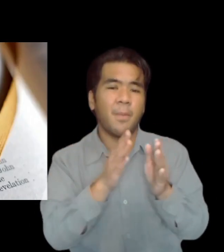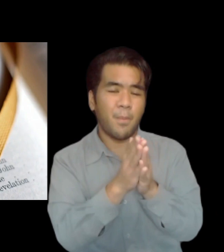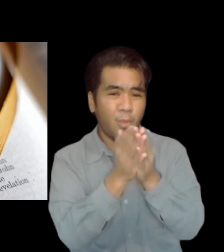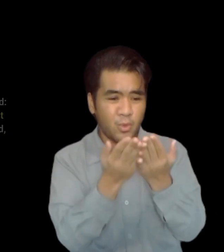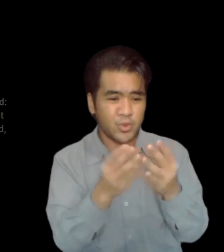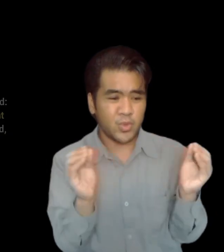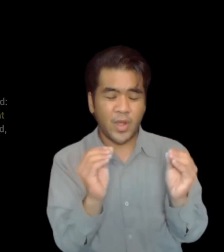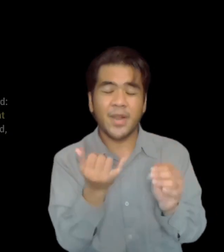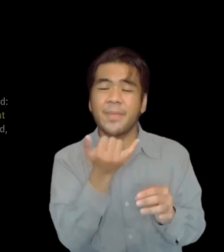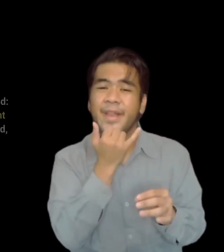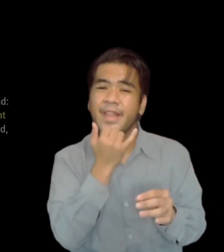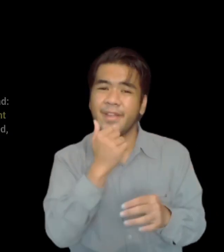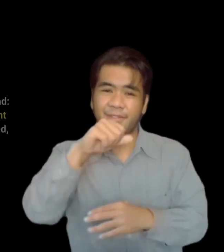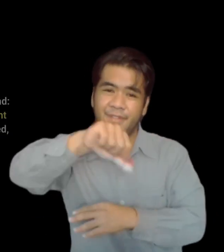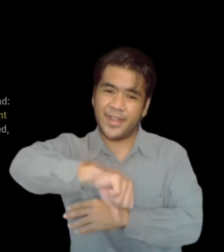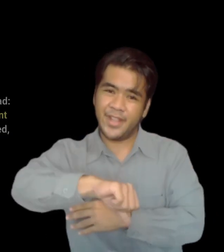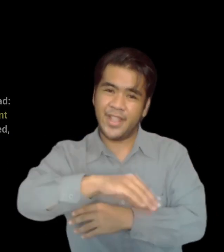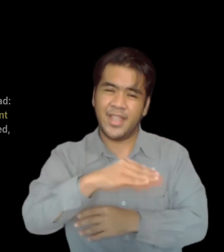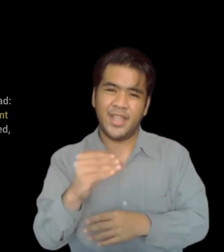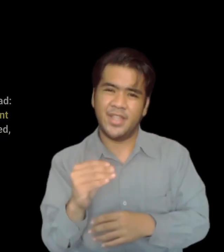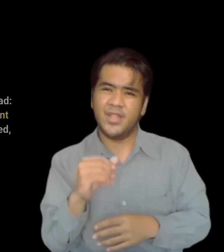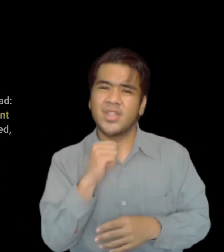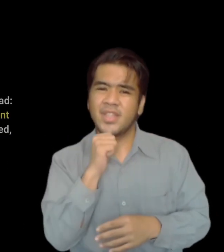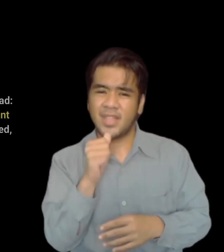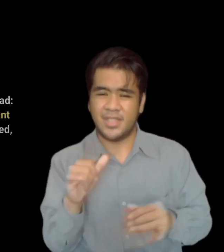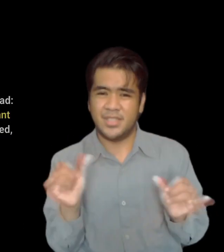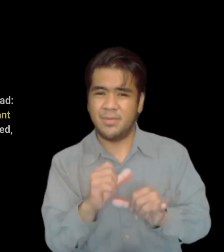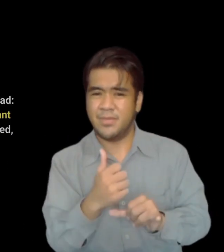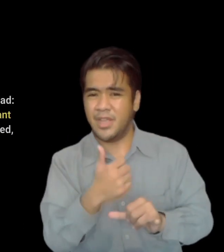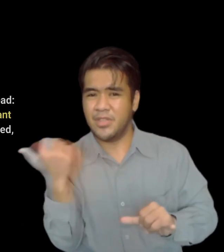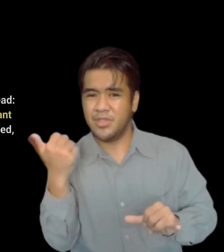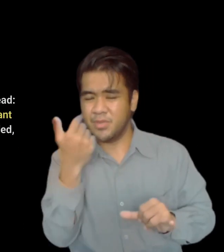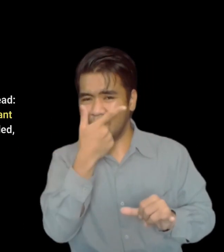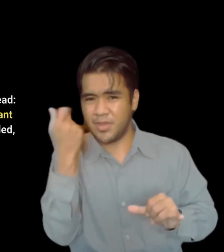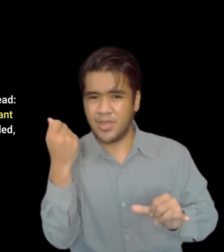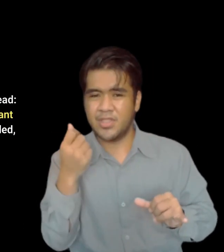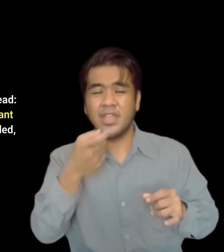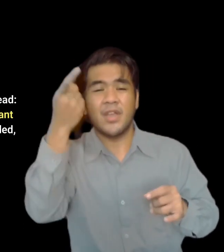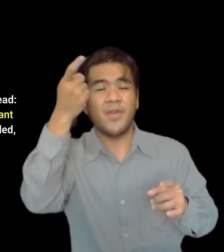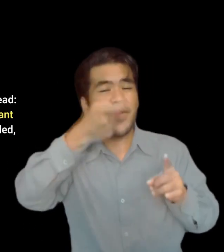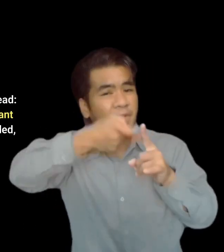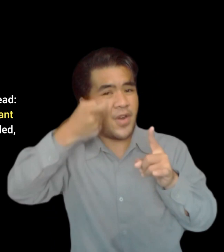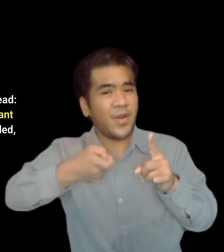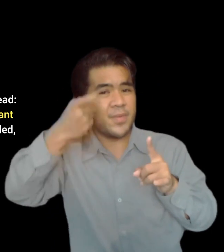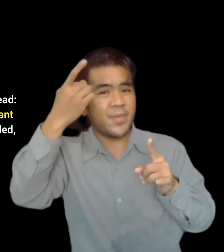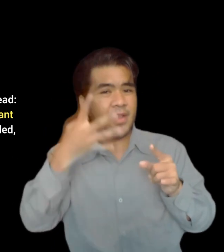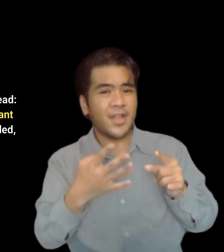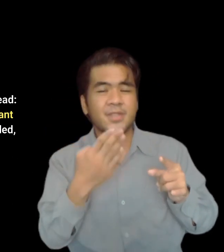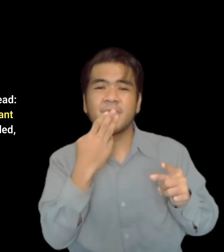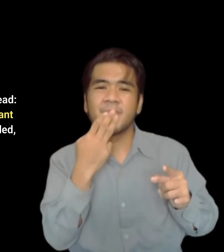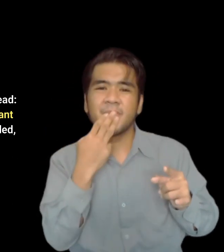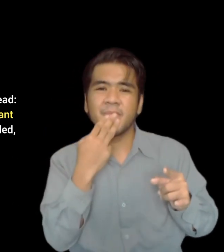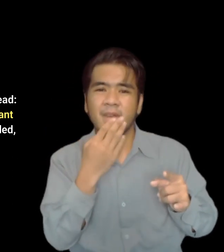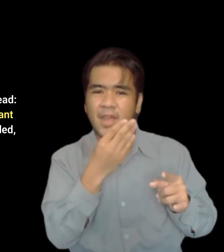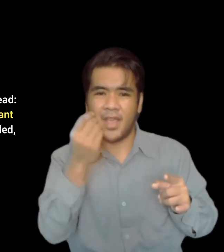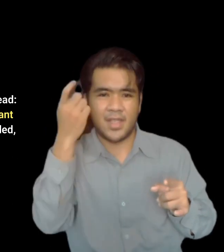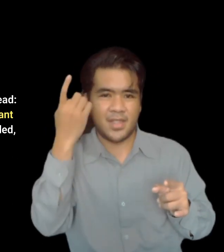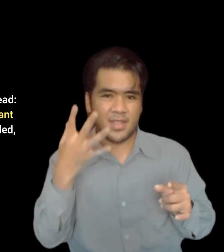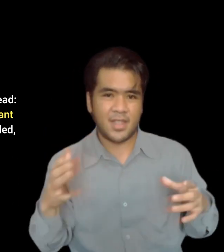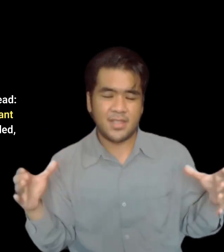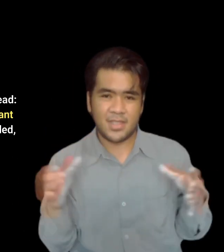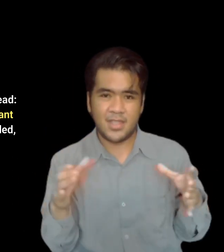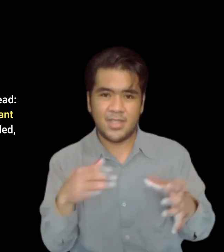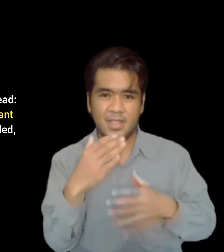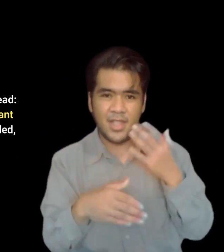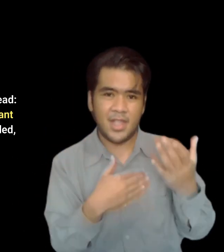books nito, wala ni isa man ang mabibigo o maghahangad pa ng kapareha sapagkat ito'y galing mula sa bibig ng Diyos at